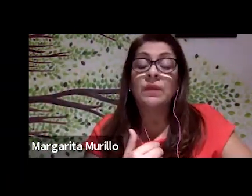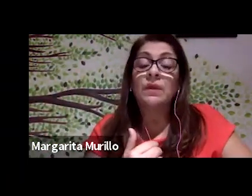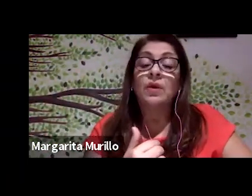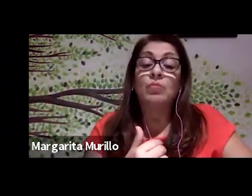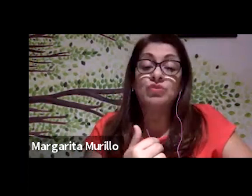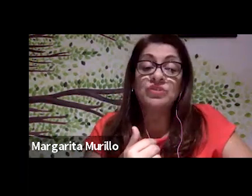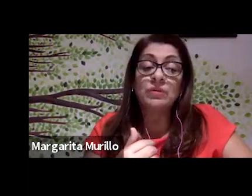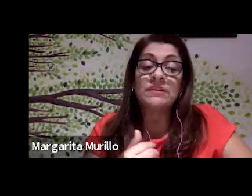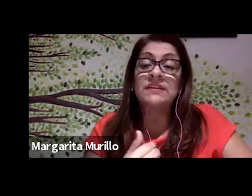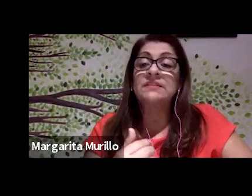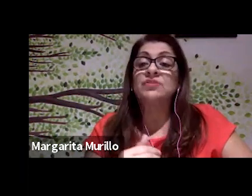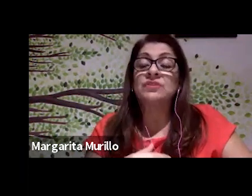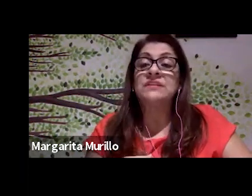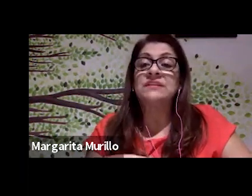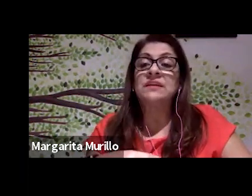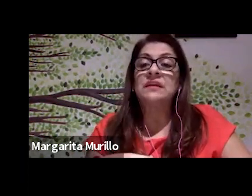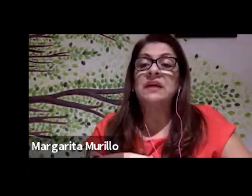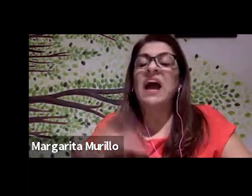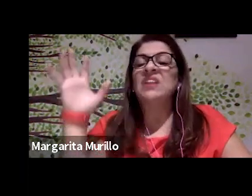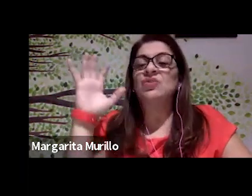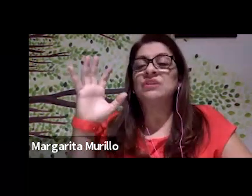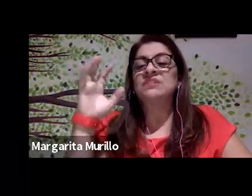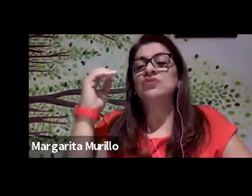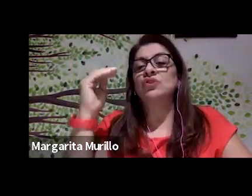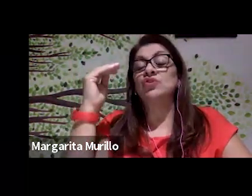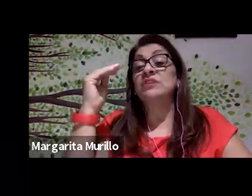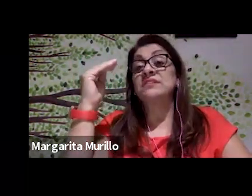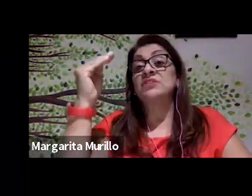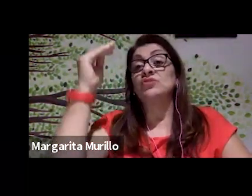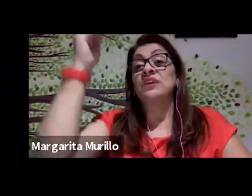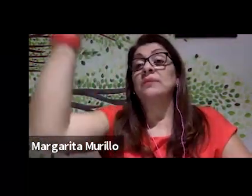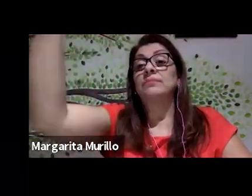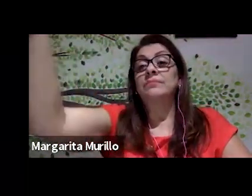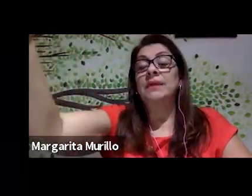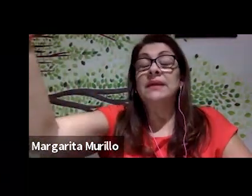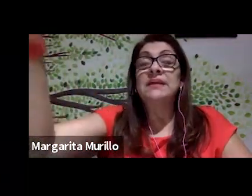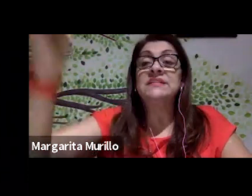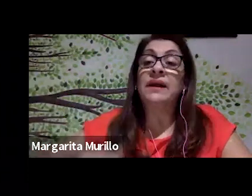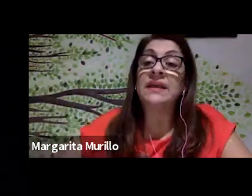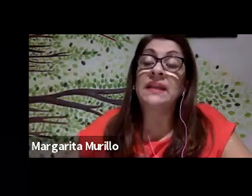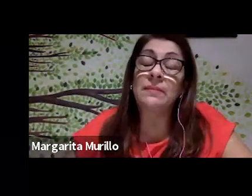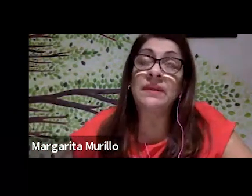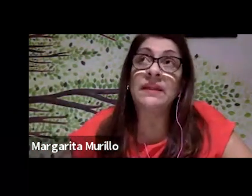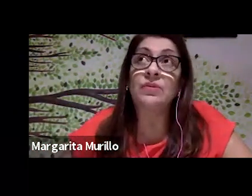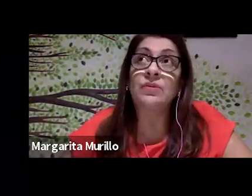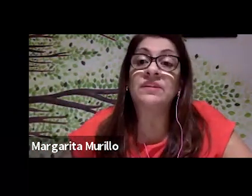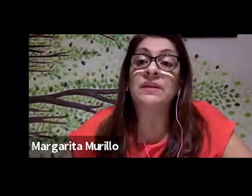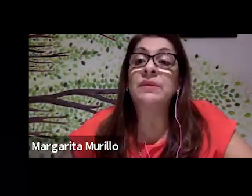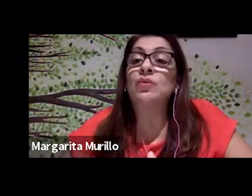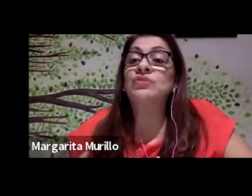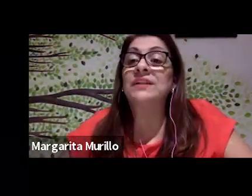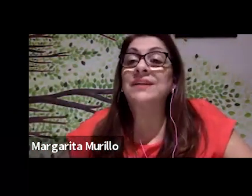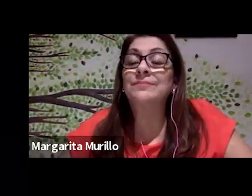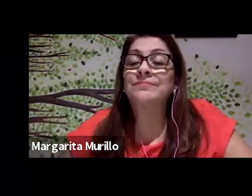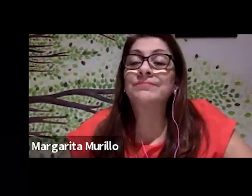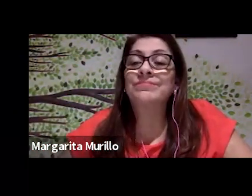deseo muchos adolescentes entonces dicen Ah no es que yo yo necesito ser y se van a ir al imaginario que